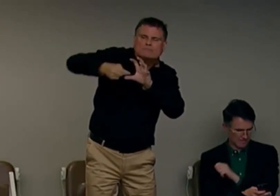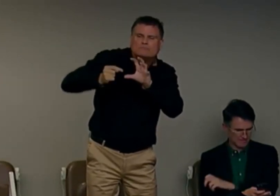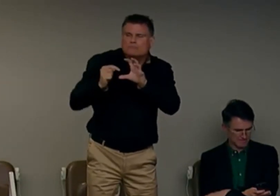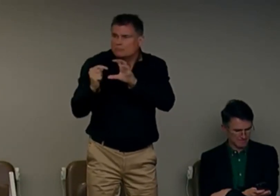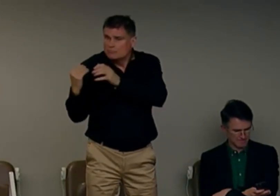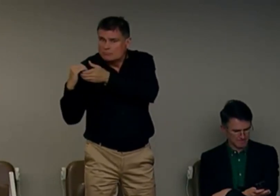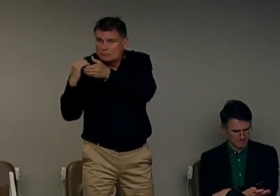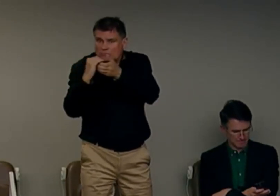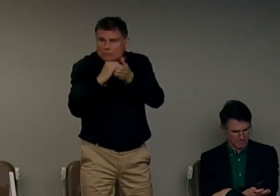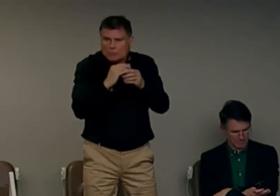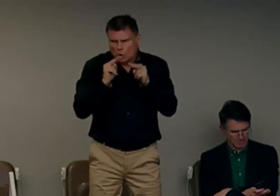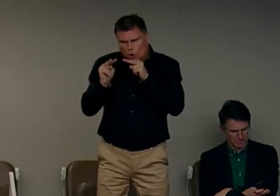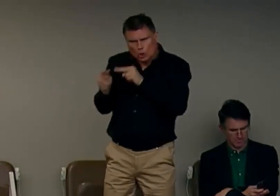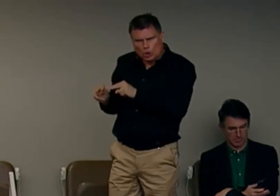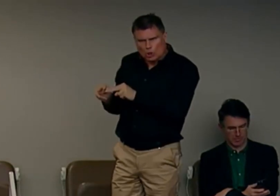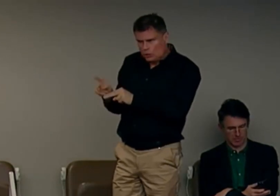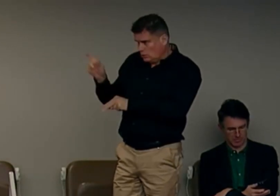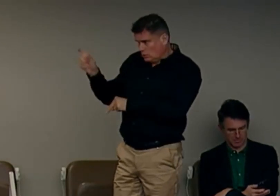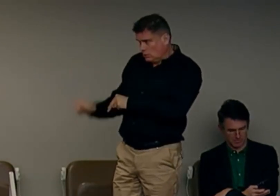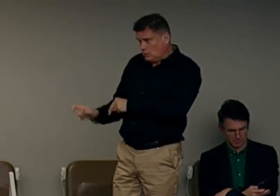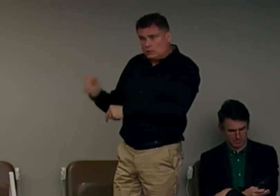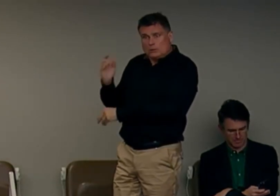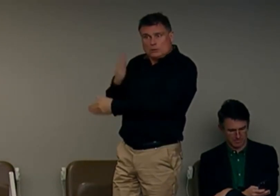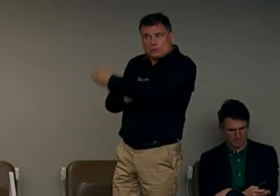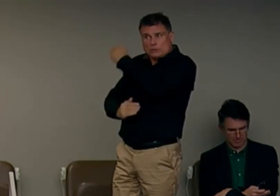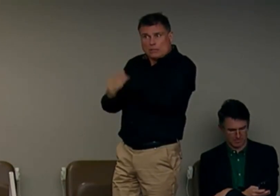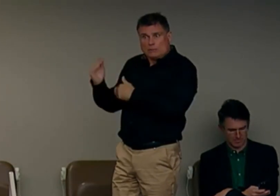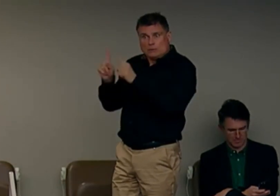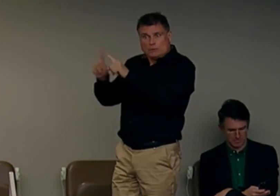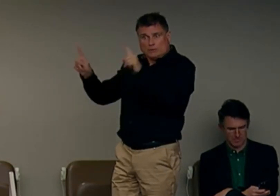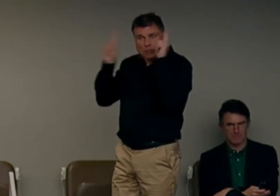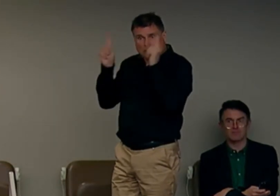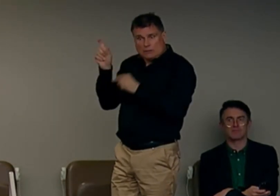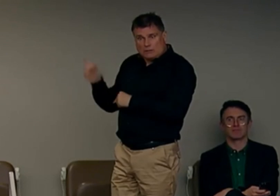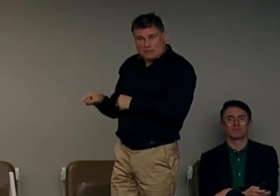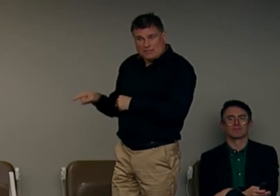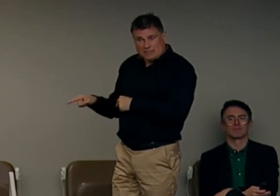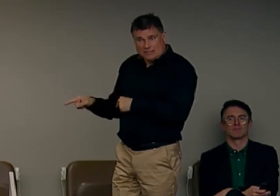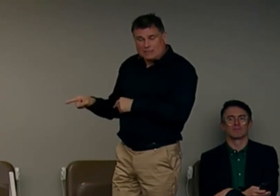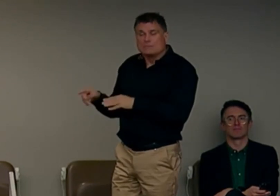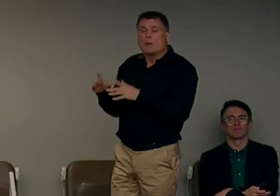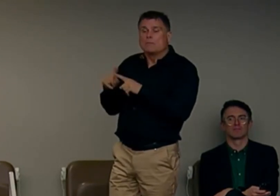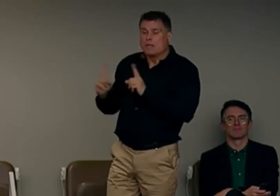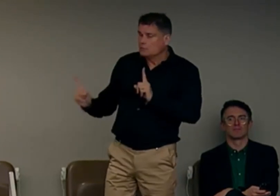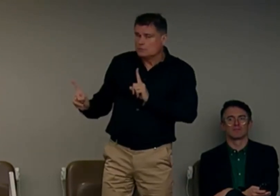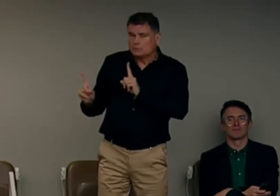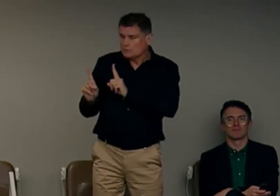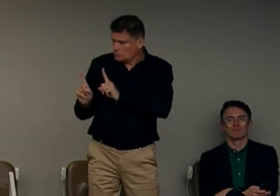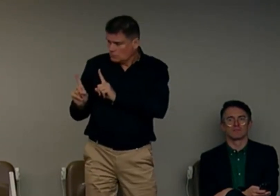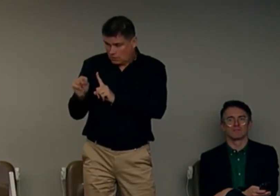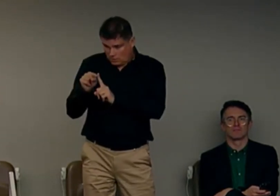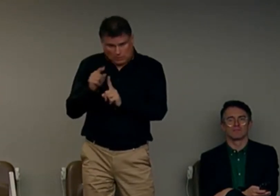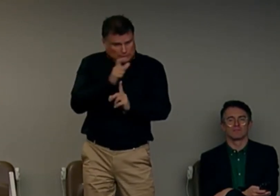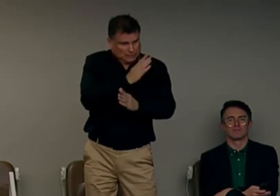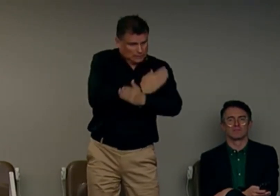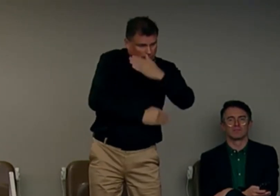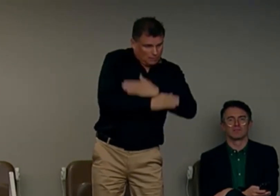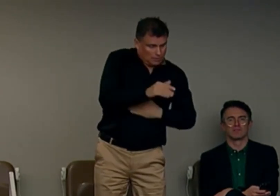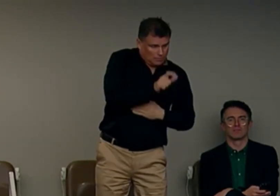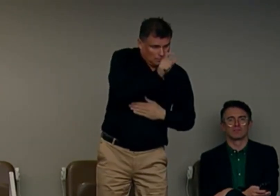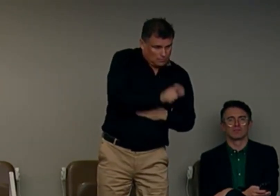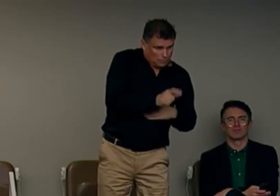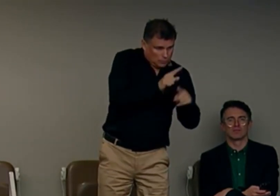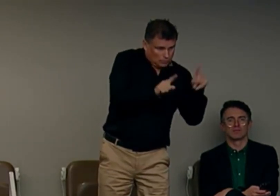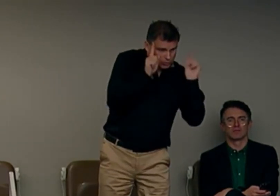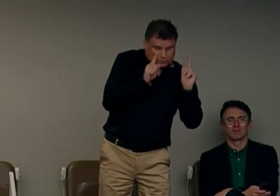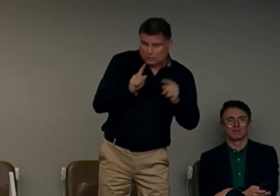du lancement, il y a une dizaine de jours, du premier mouvement international d'étudiants handicapés qui s'est tenu justement à Paris. Je sais que